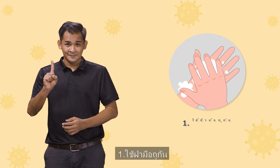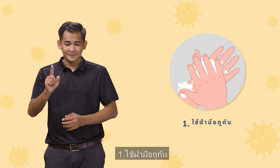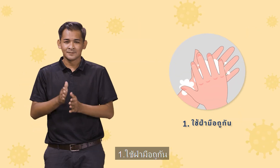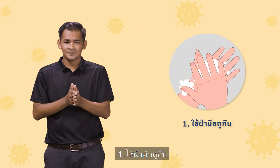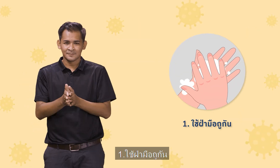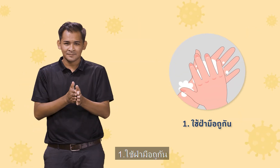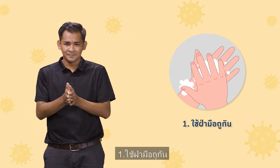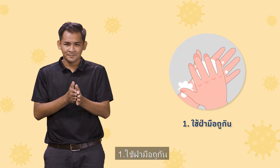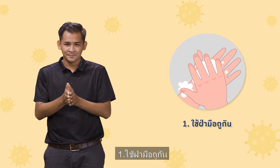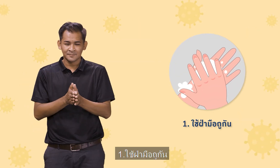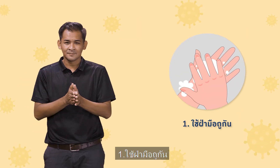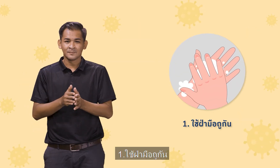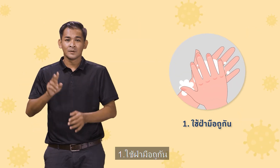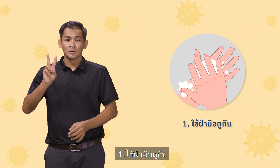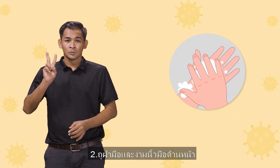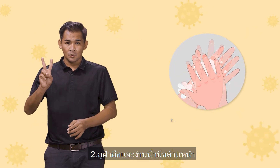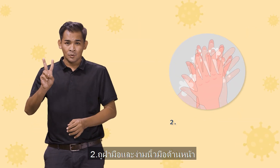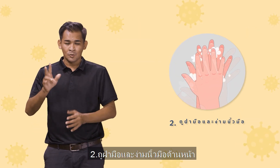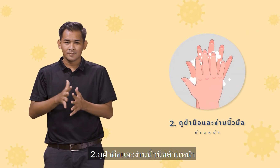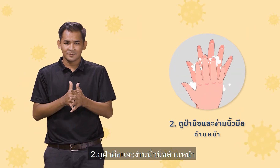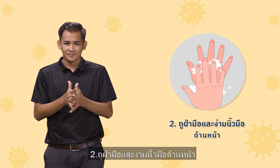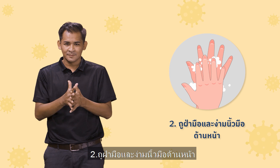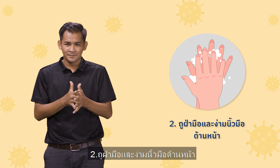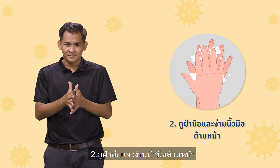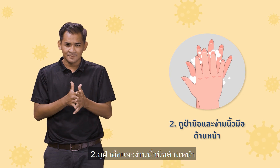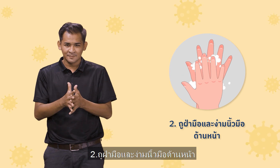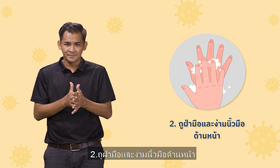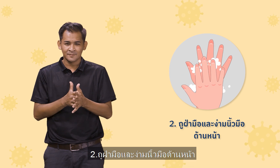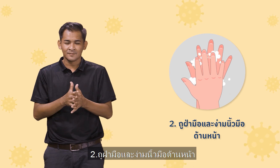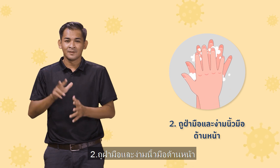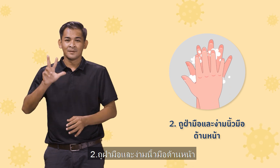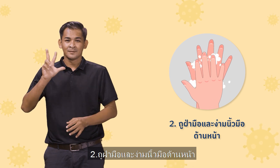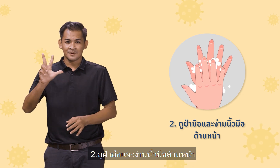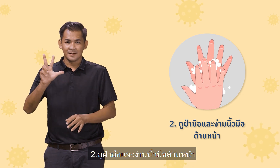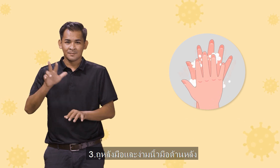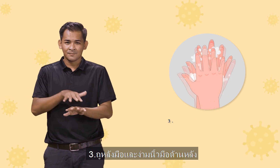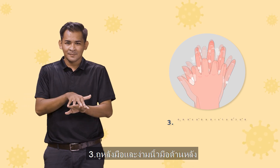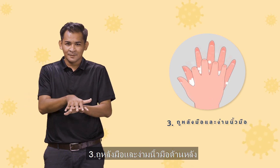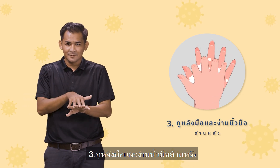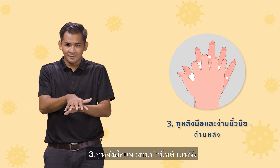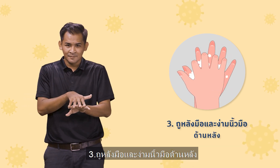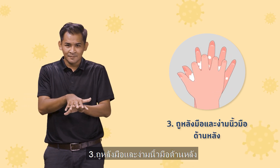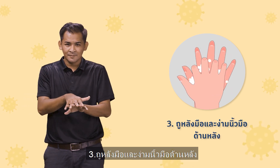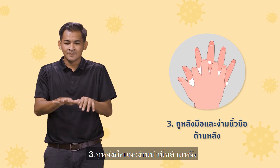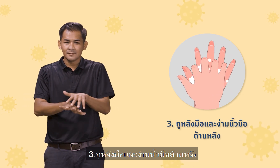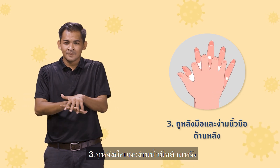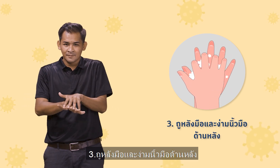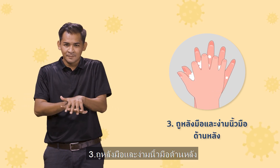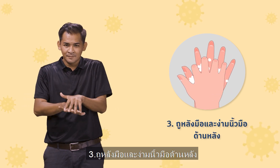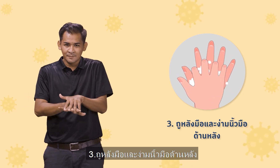ใช้ฝ่ามือถูกัน 2. ถูฝ่ามือและง่ามนิ้วมือด้านหน้า 3. ถูหลังมือและง่ามนิ้วมือด้านหลั